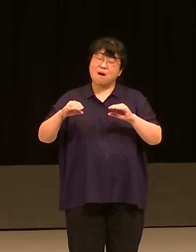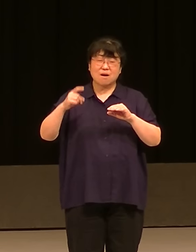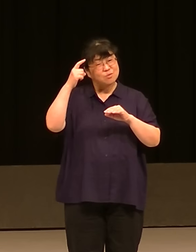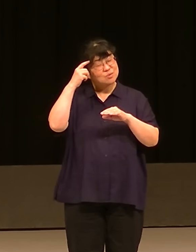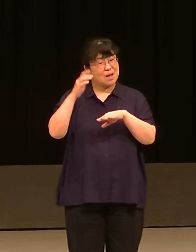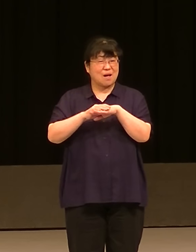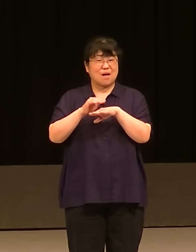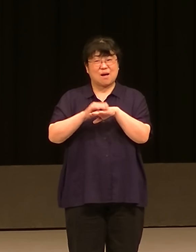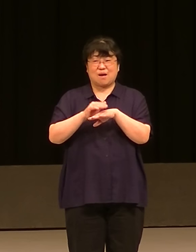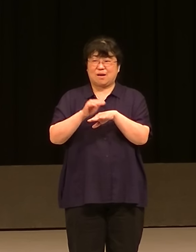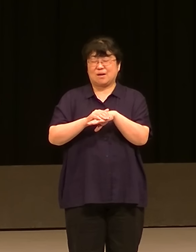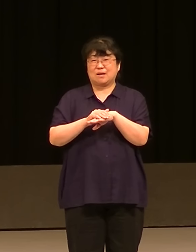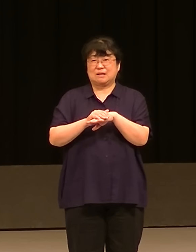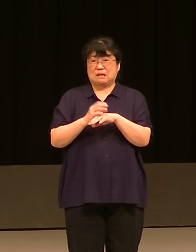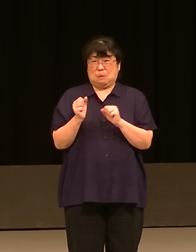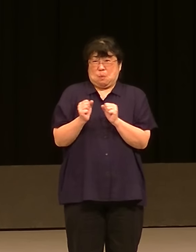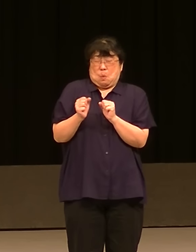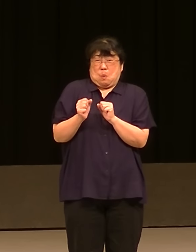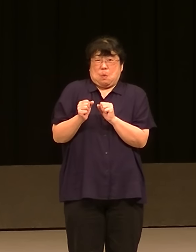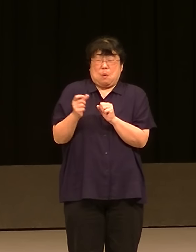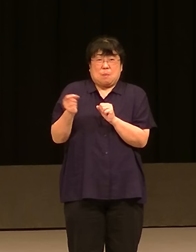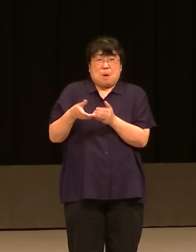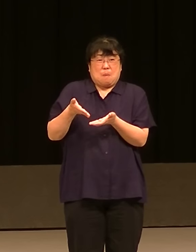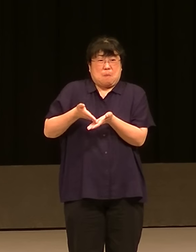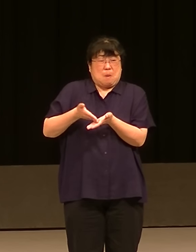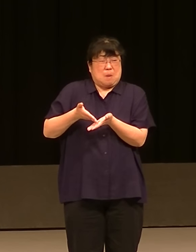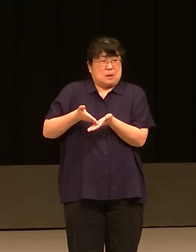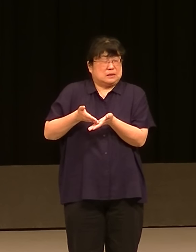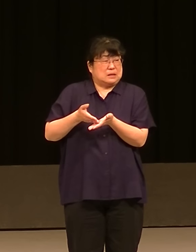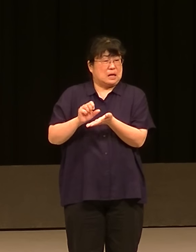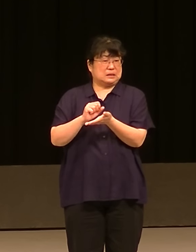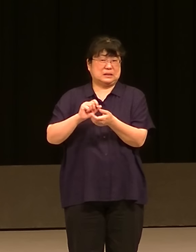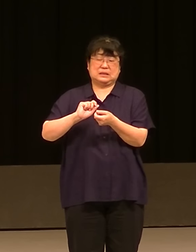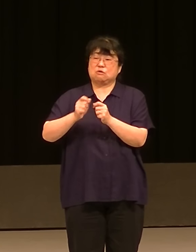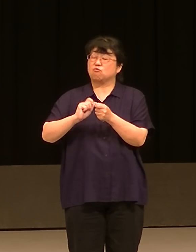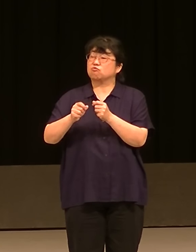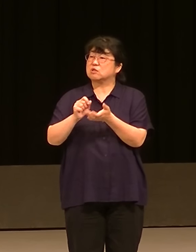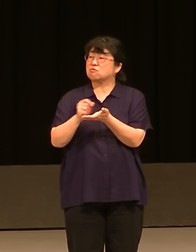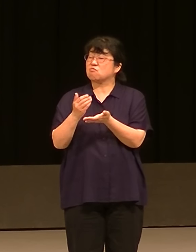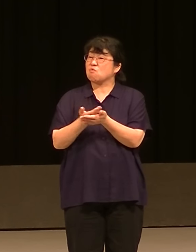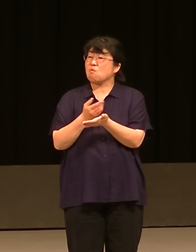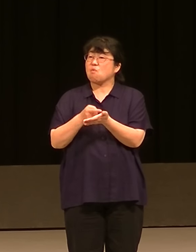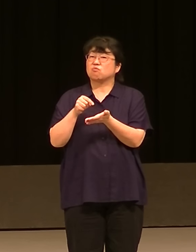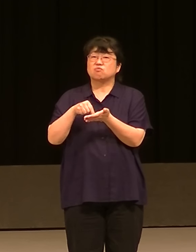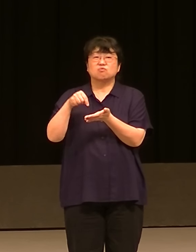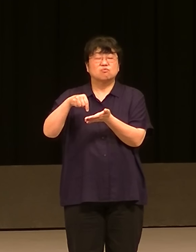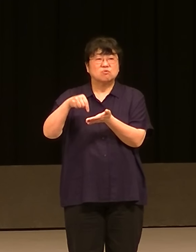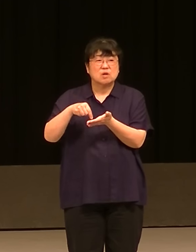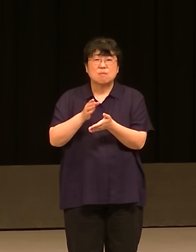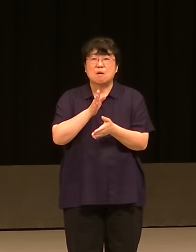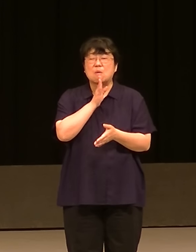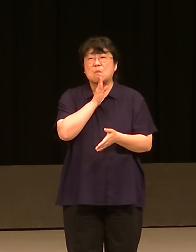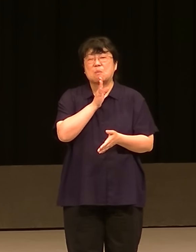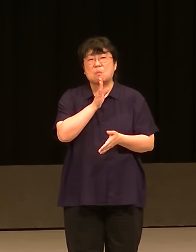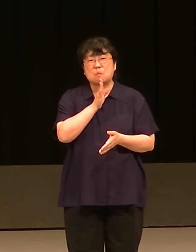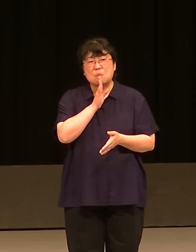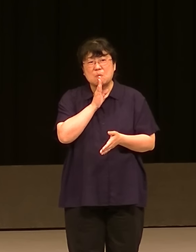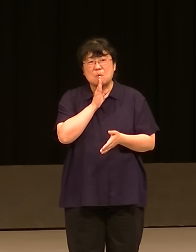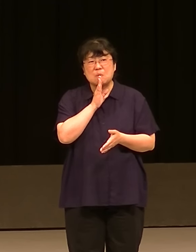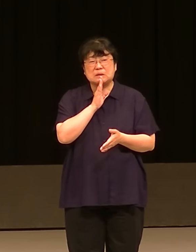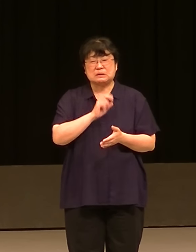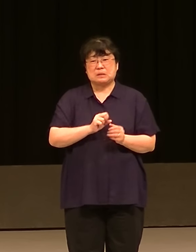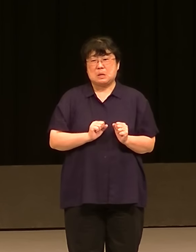で、こういう怖いことがさっさと記録に残っていってしまう、ということには、まあ、まさしく立然